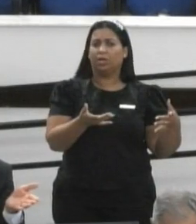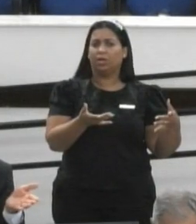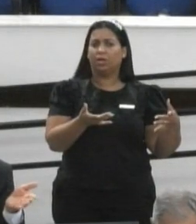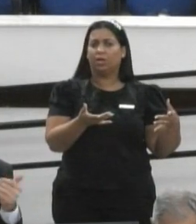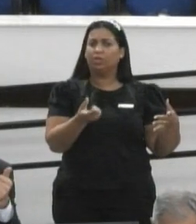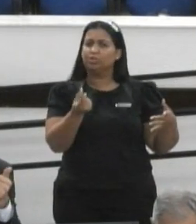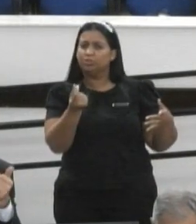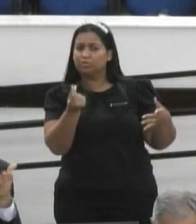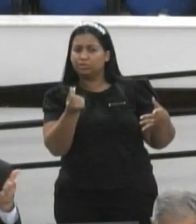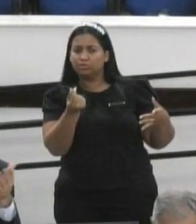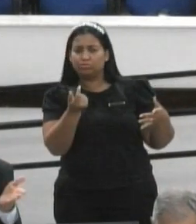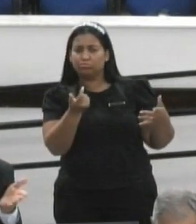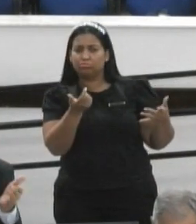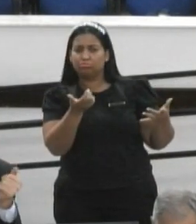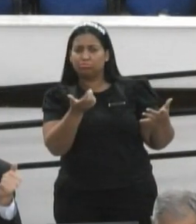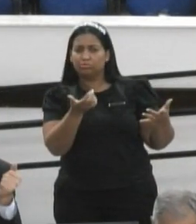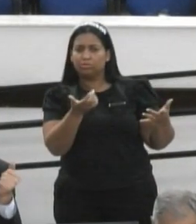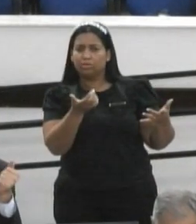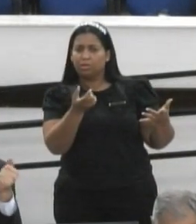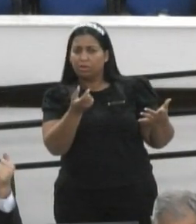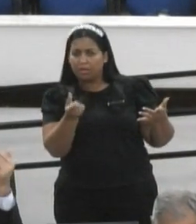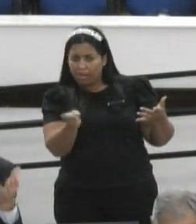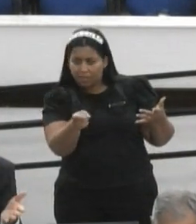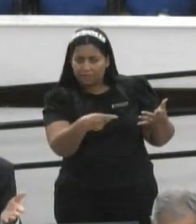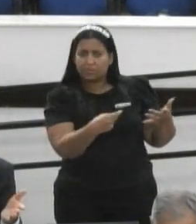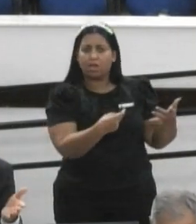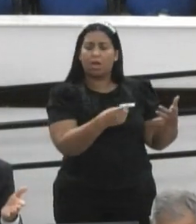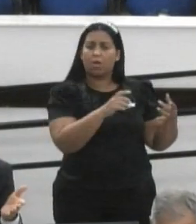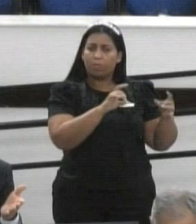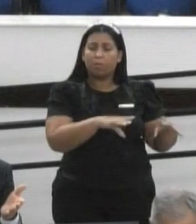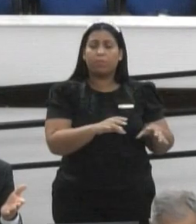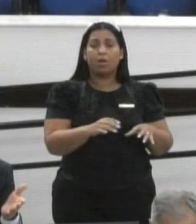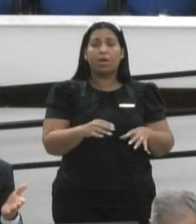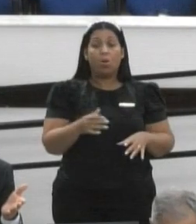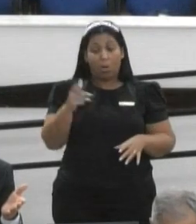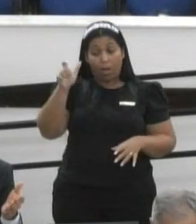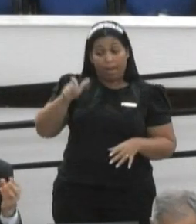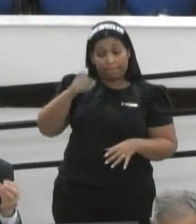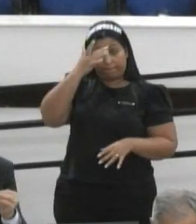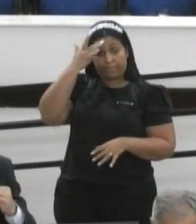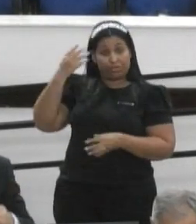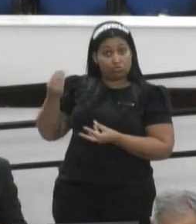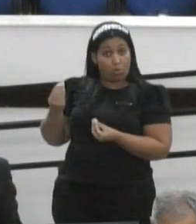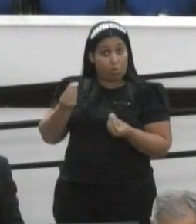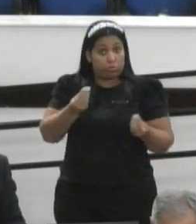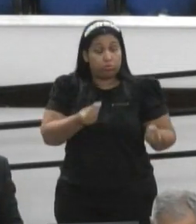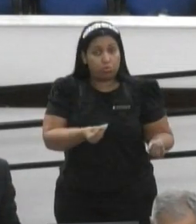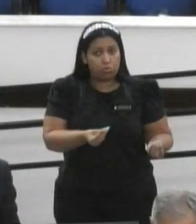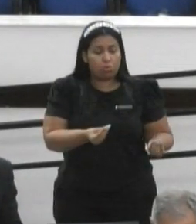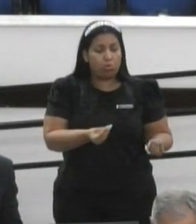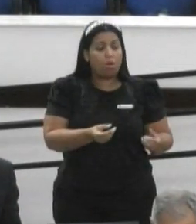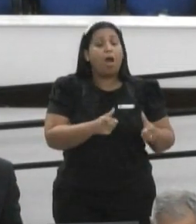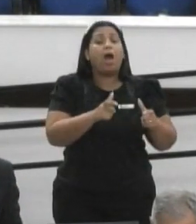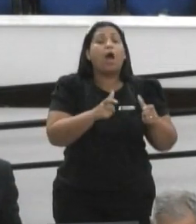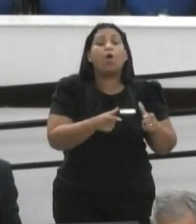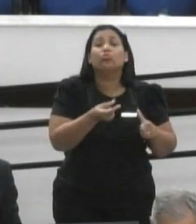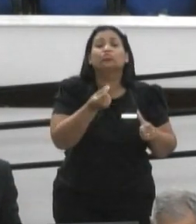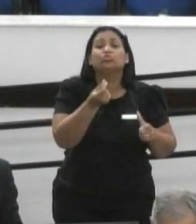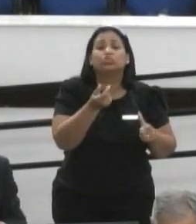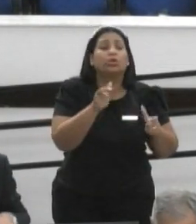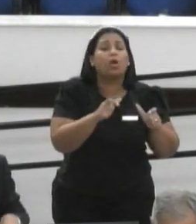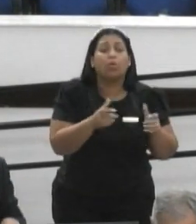de receita, renúncia fiscal, se era doação de pessoa física e onde que ela colocou esse